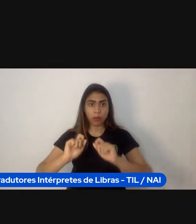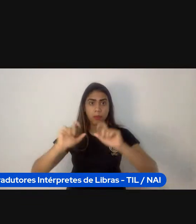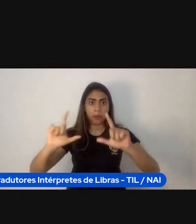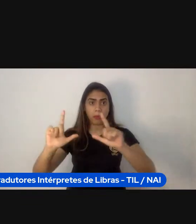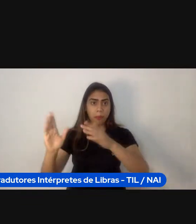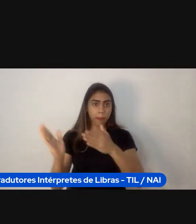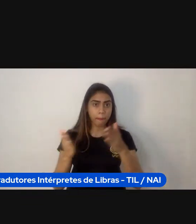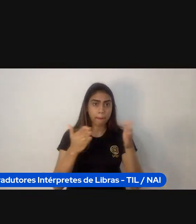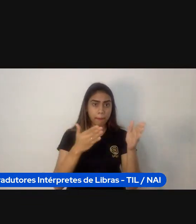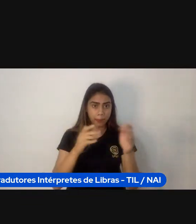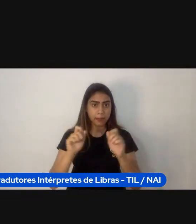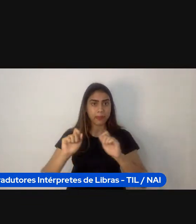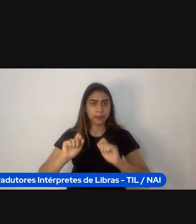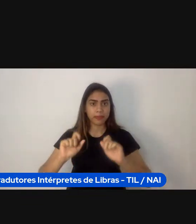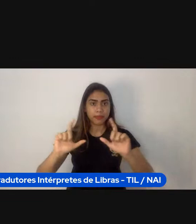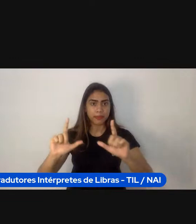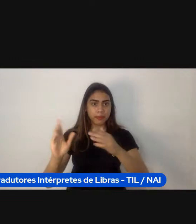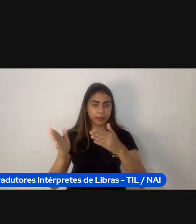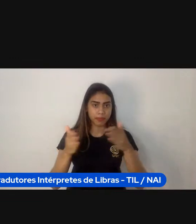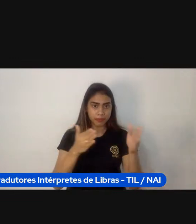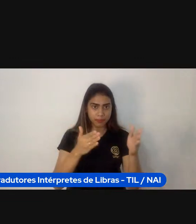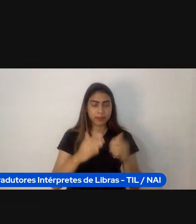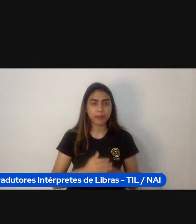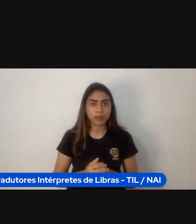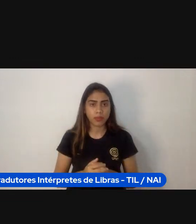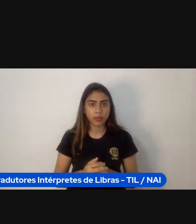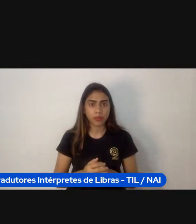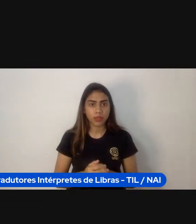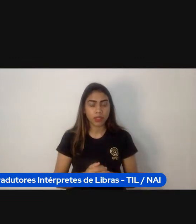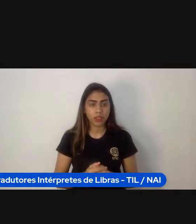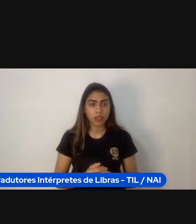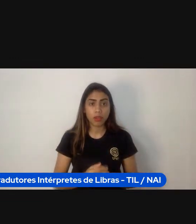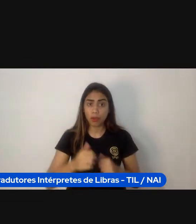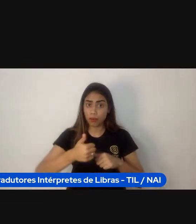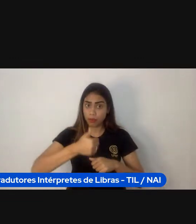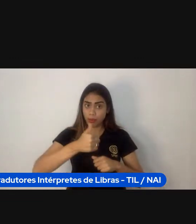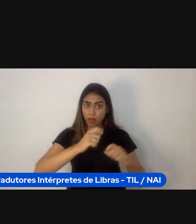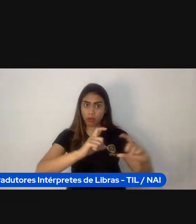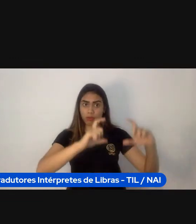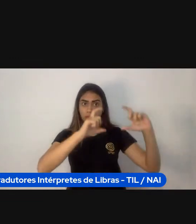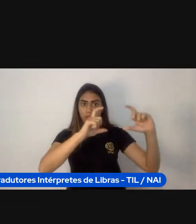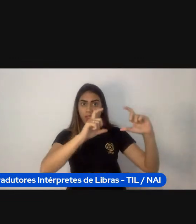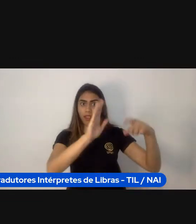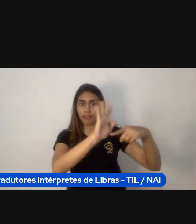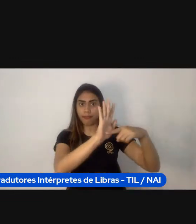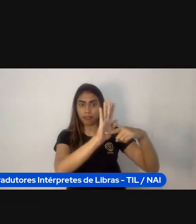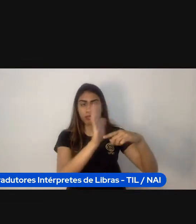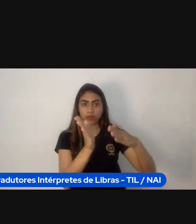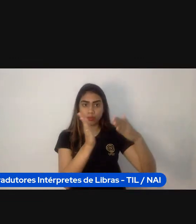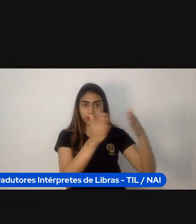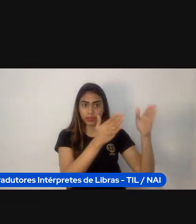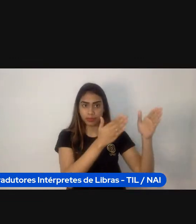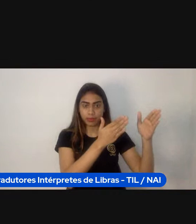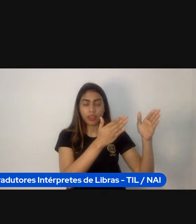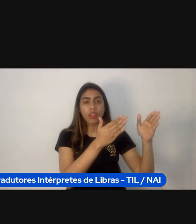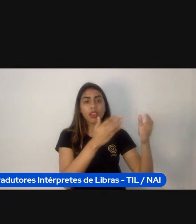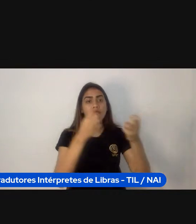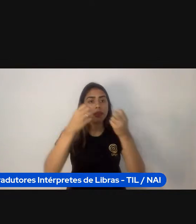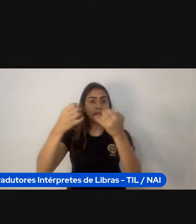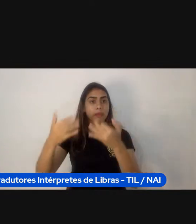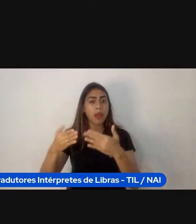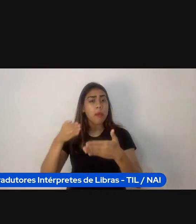blocos. No primeiro bloco, a gente vai trazer vídeos sobre as barreiras atitudinais nas relações